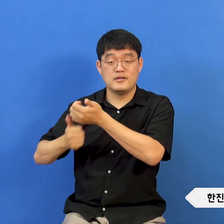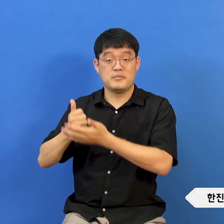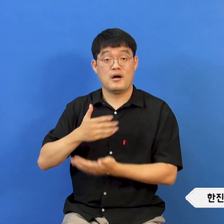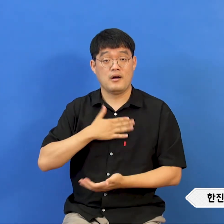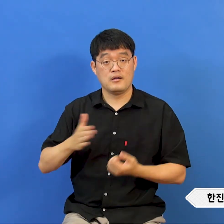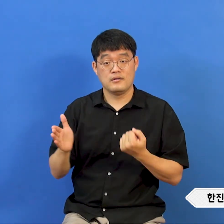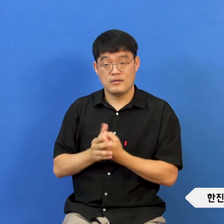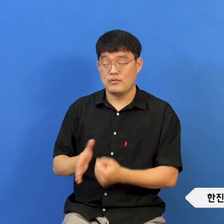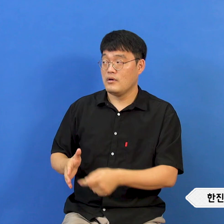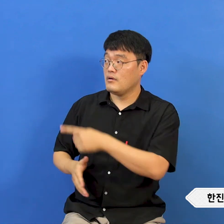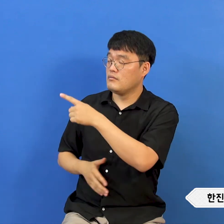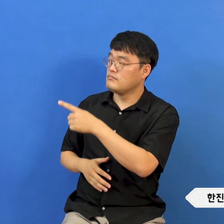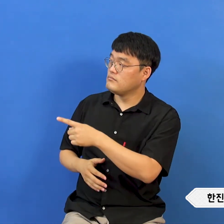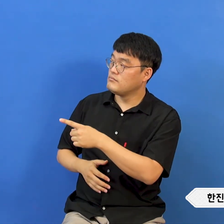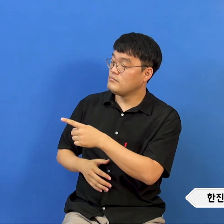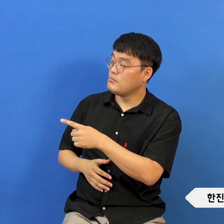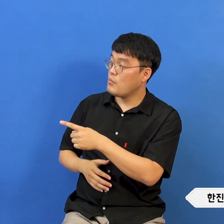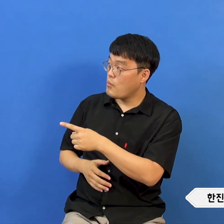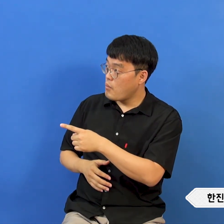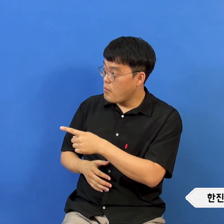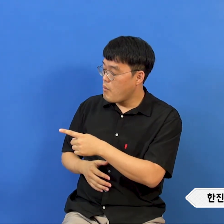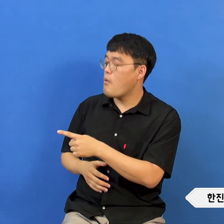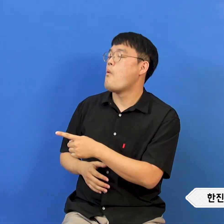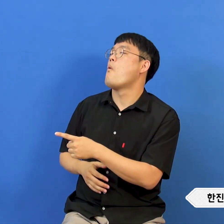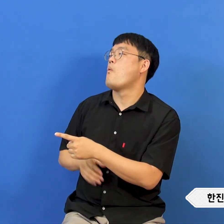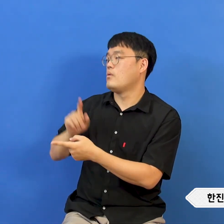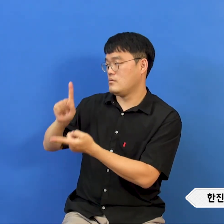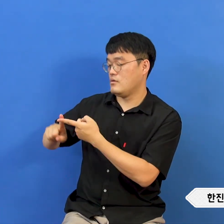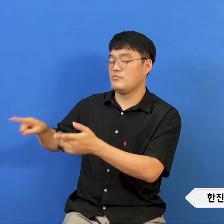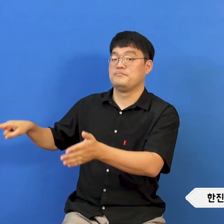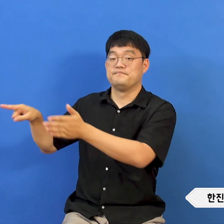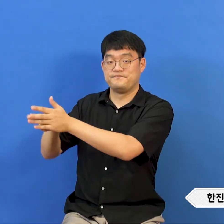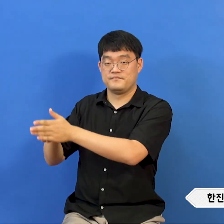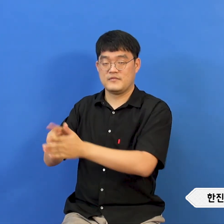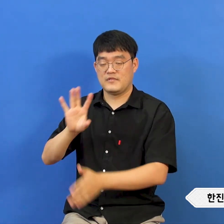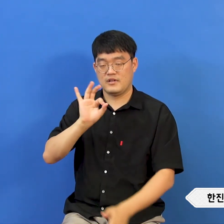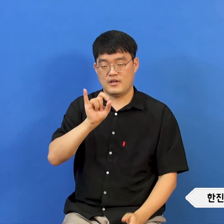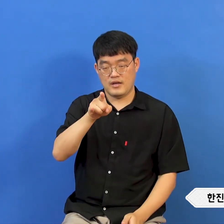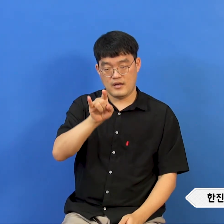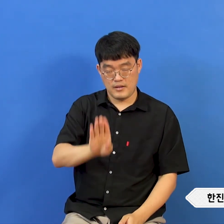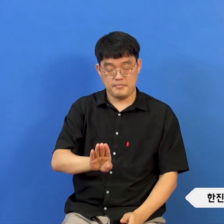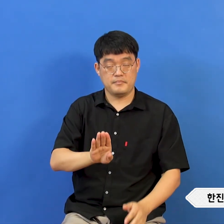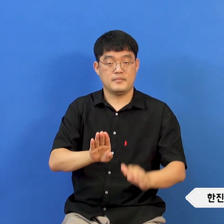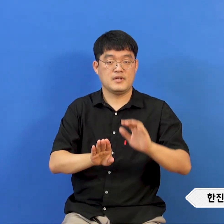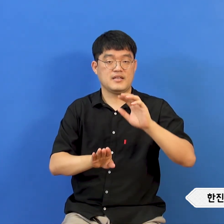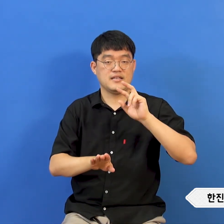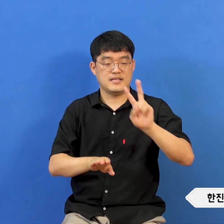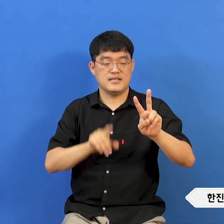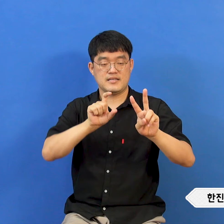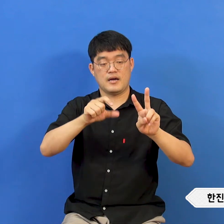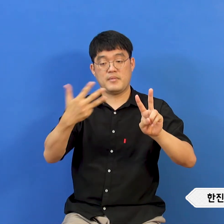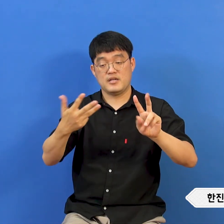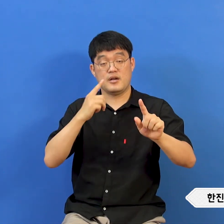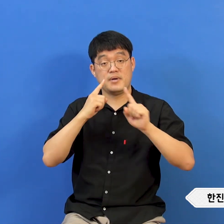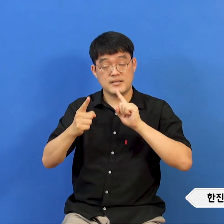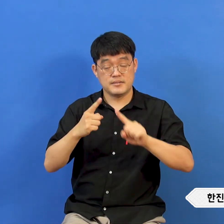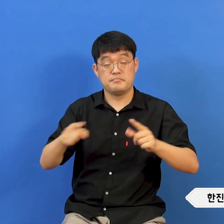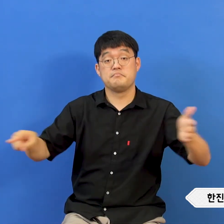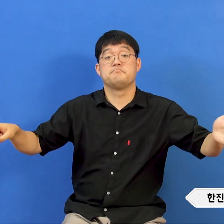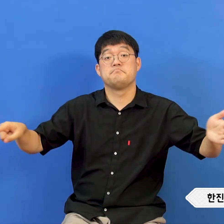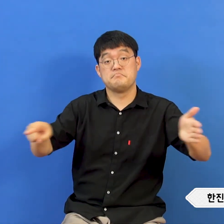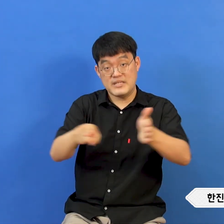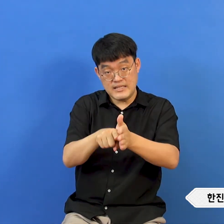말이 그대로 믿어진 것입니다. 그래서 에베소서 2장 8절에는 믿음을